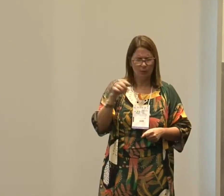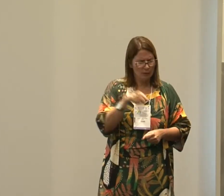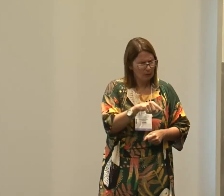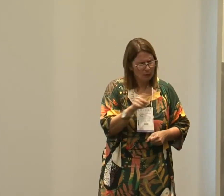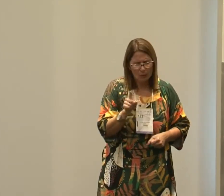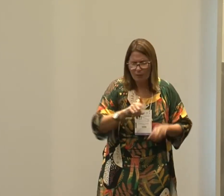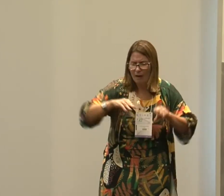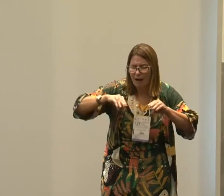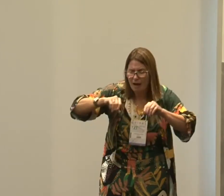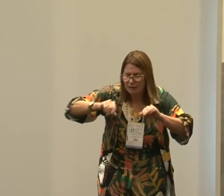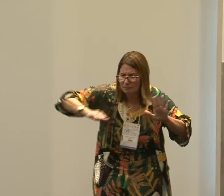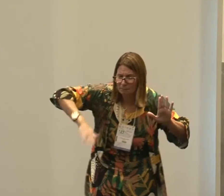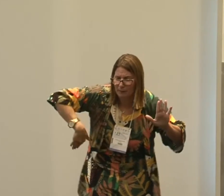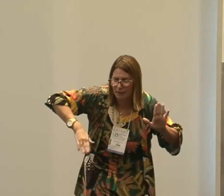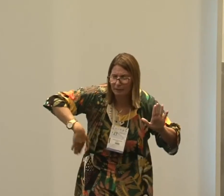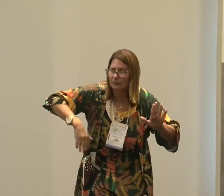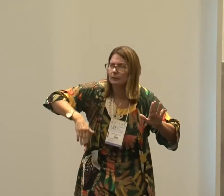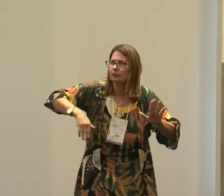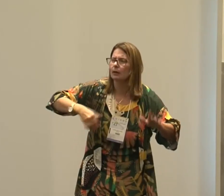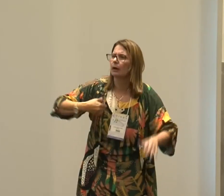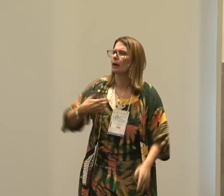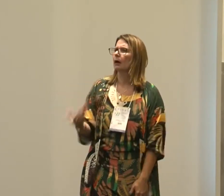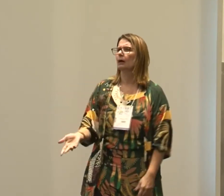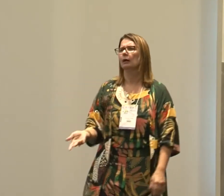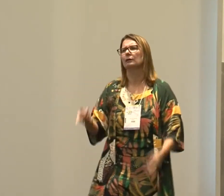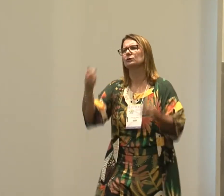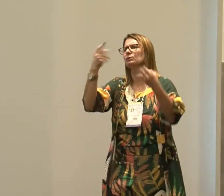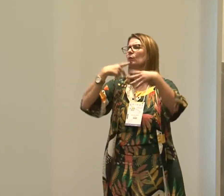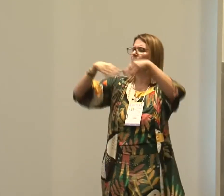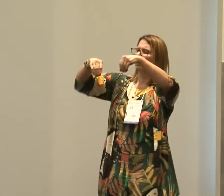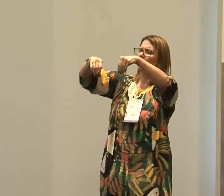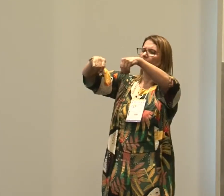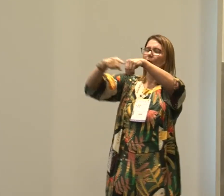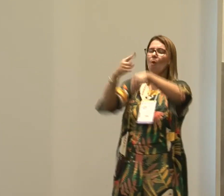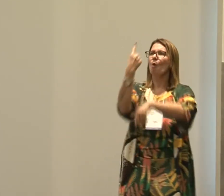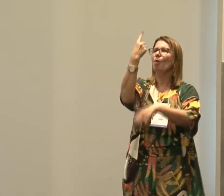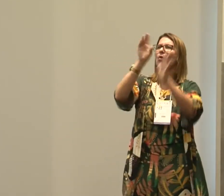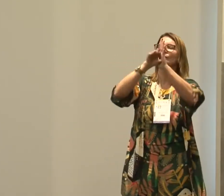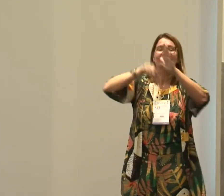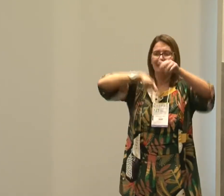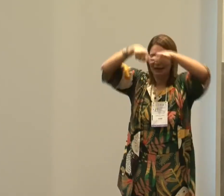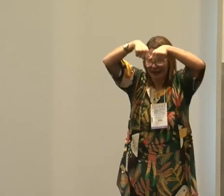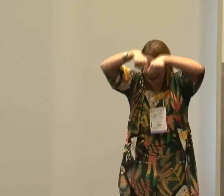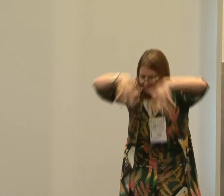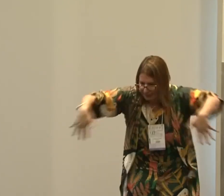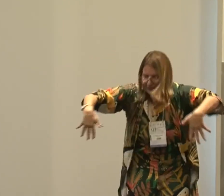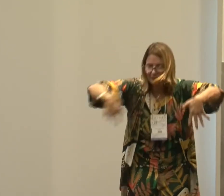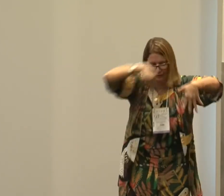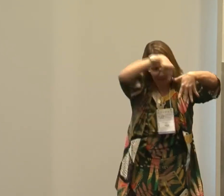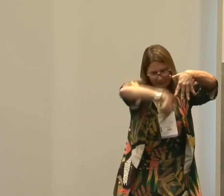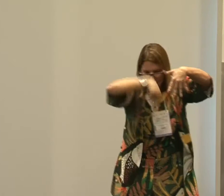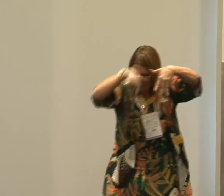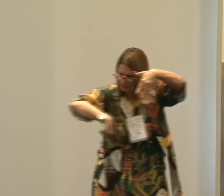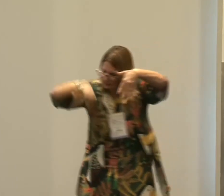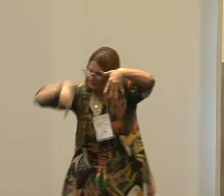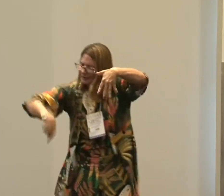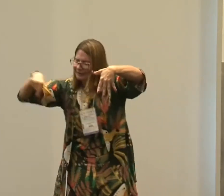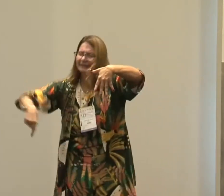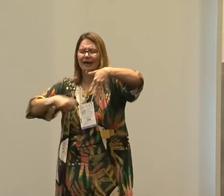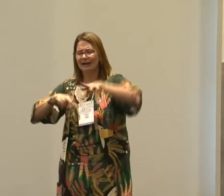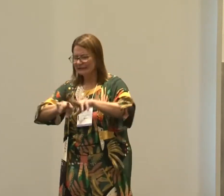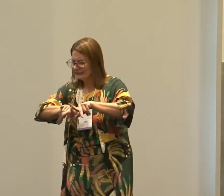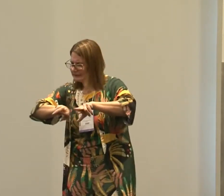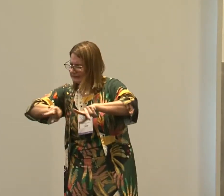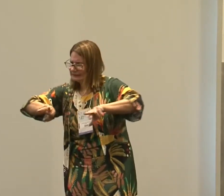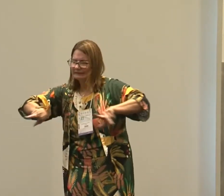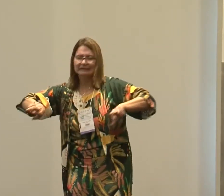construção, é barro, na verdade. Eu queria areia de praia. E aí, quando fez esse sinal, só tem um sinal, mas esse sinal pode